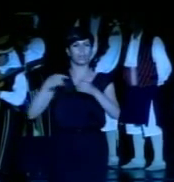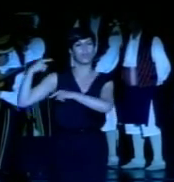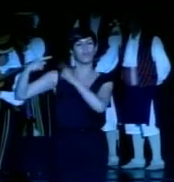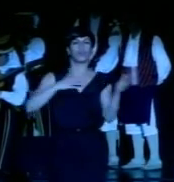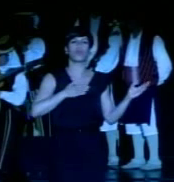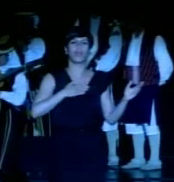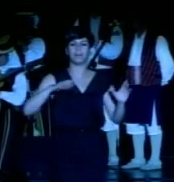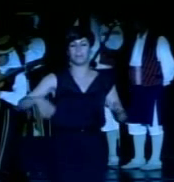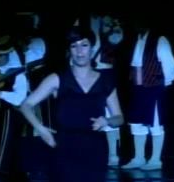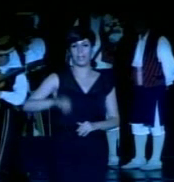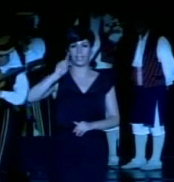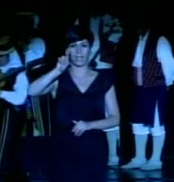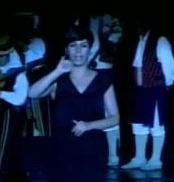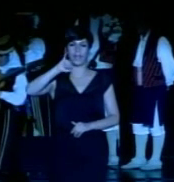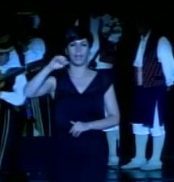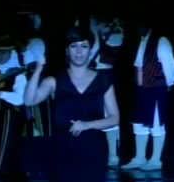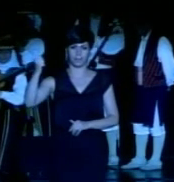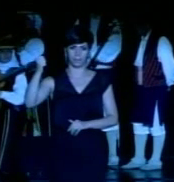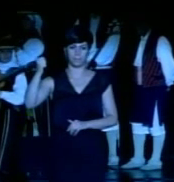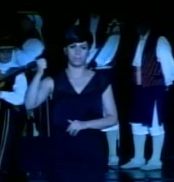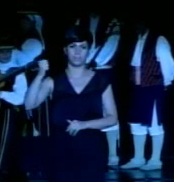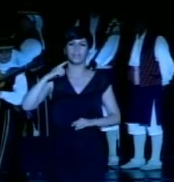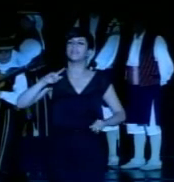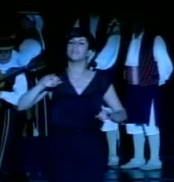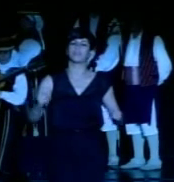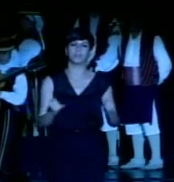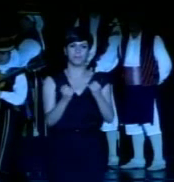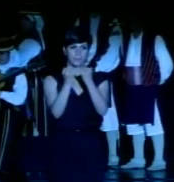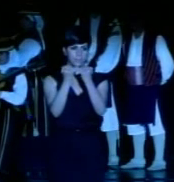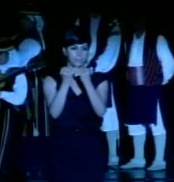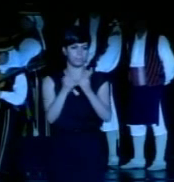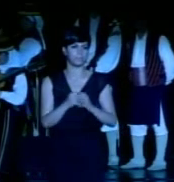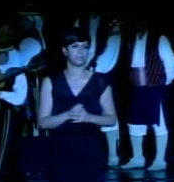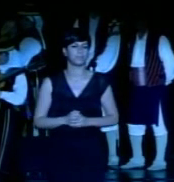folclórica Princesa Iraya desde Tenerife.